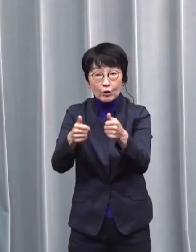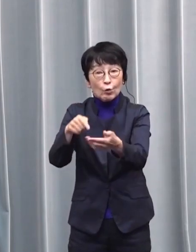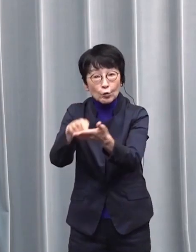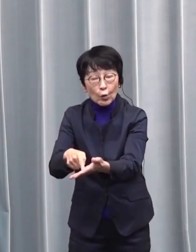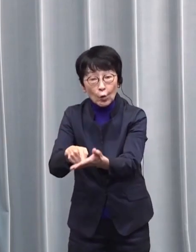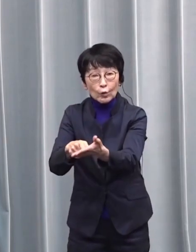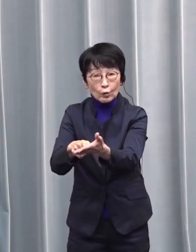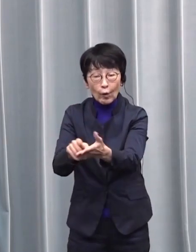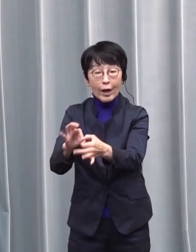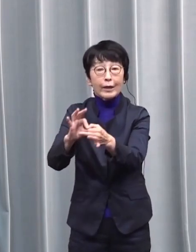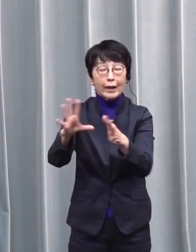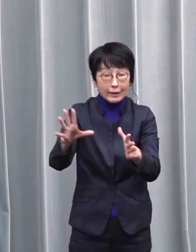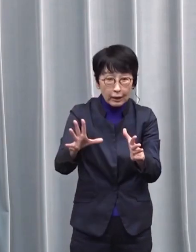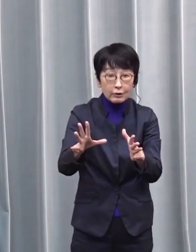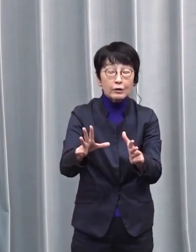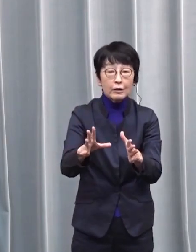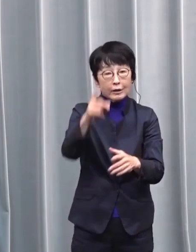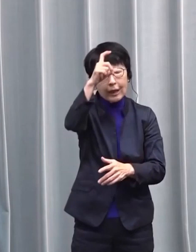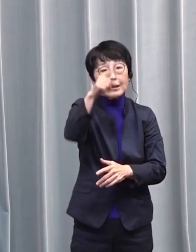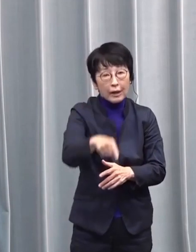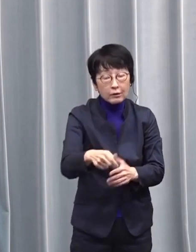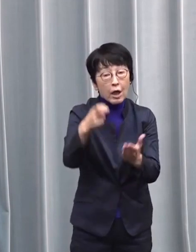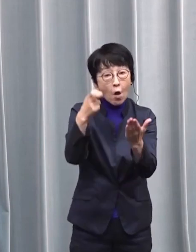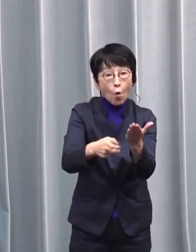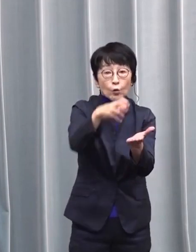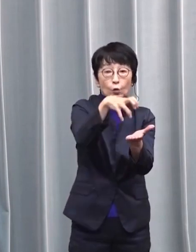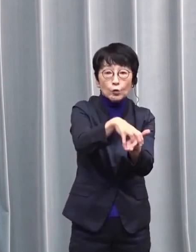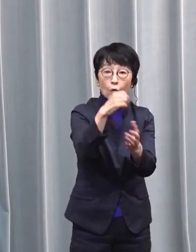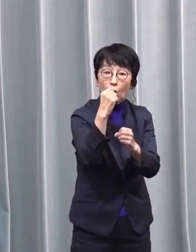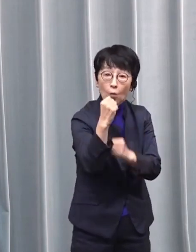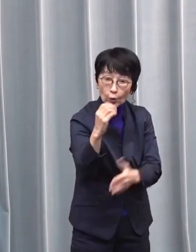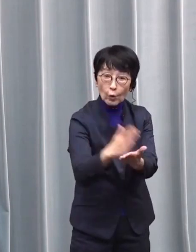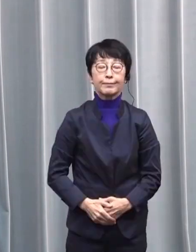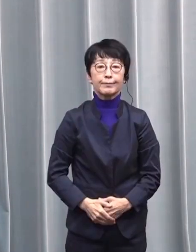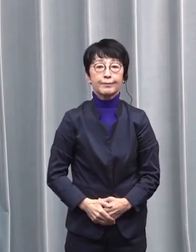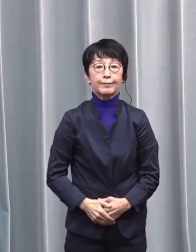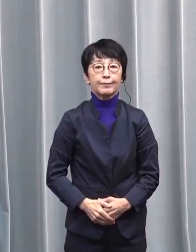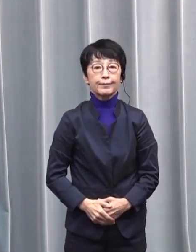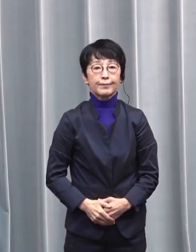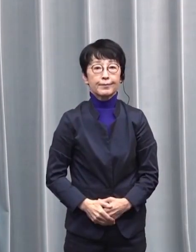局において法と証拠に基づき判断するものと承知をしております。